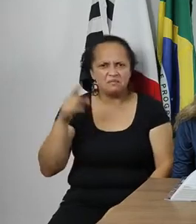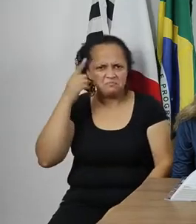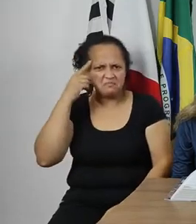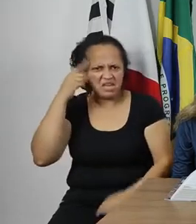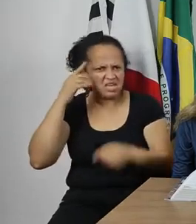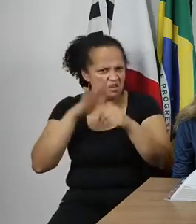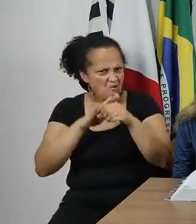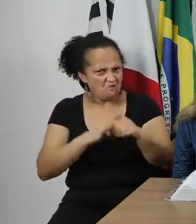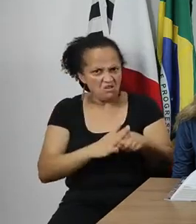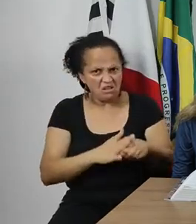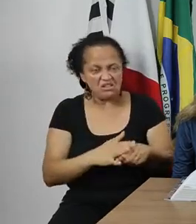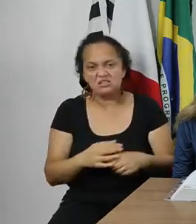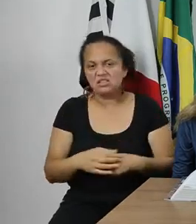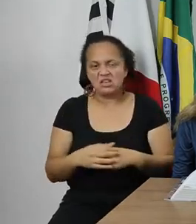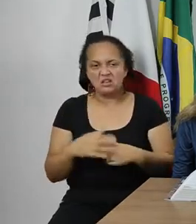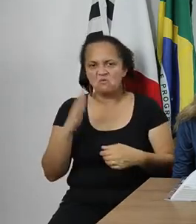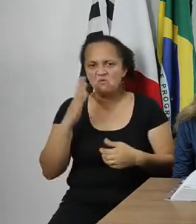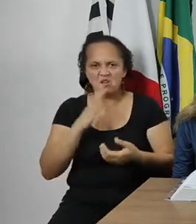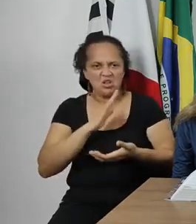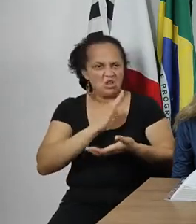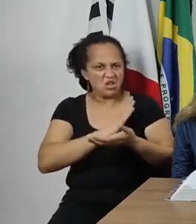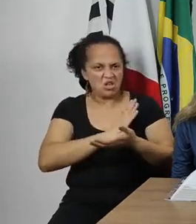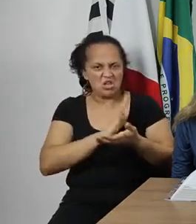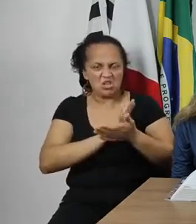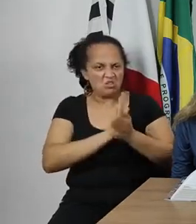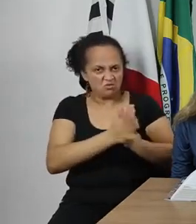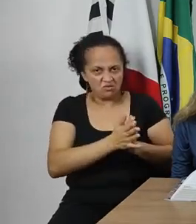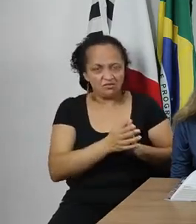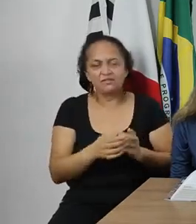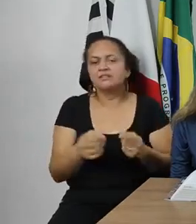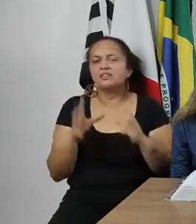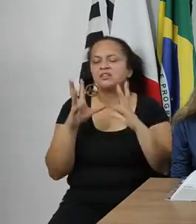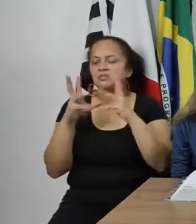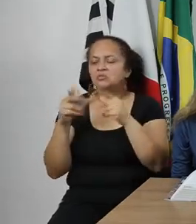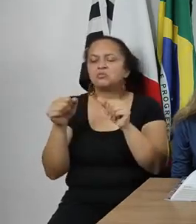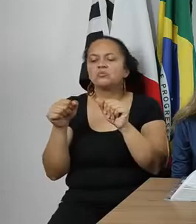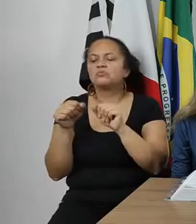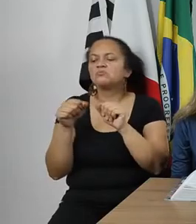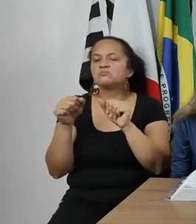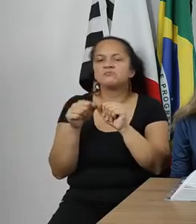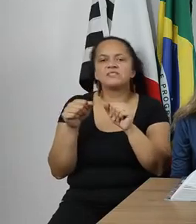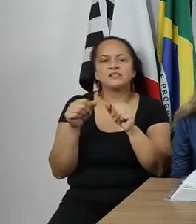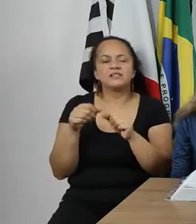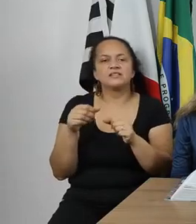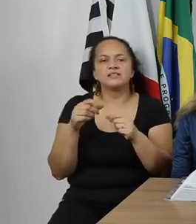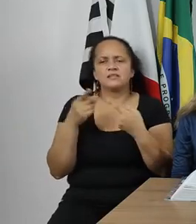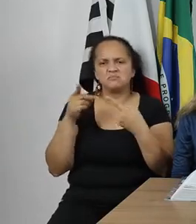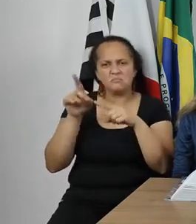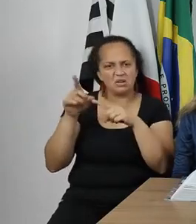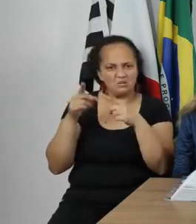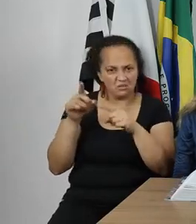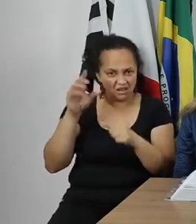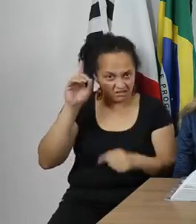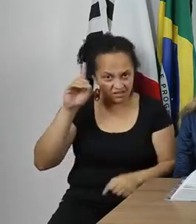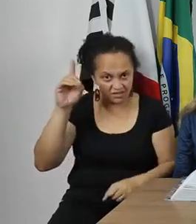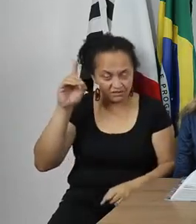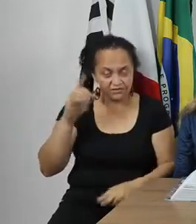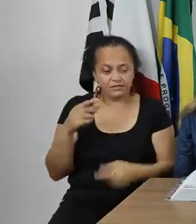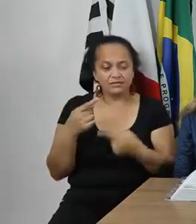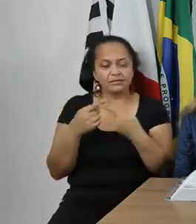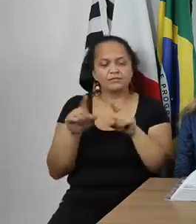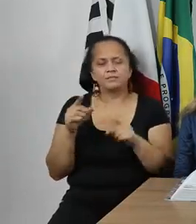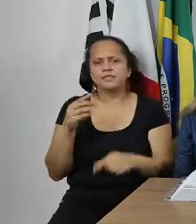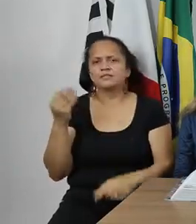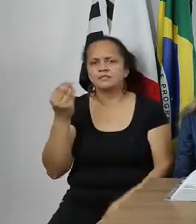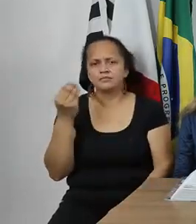insultou? Você fez tudo isso contra mim, o Santo Deus de Israel. Sabe o que eu entendo quando eu leio